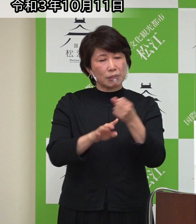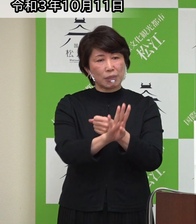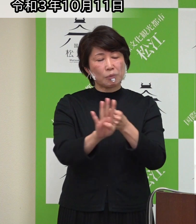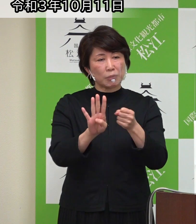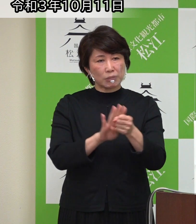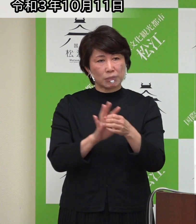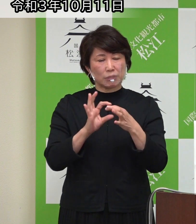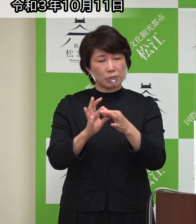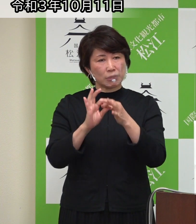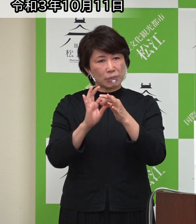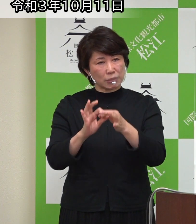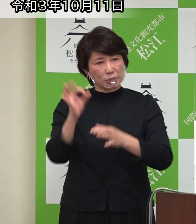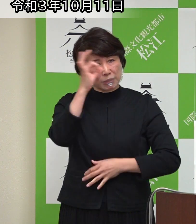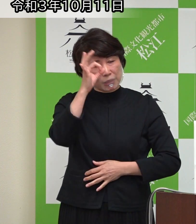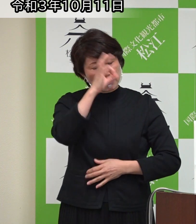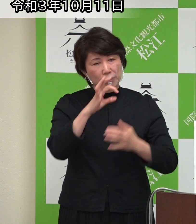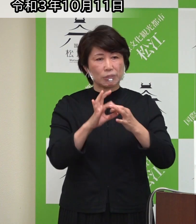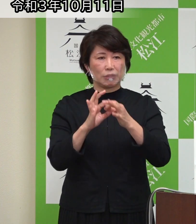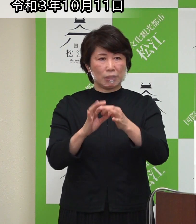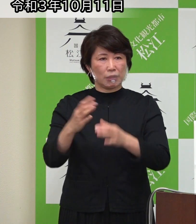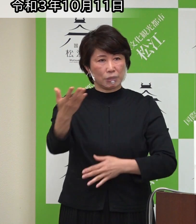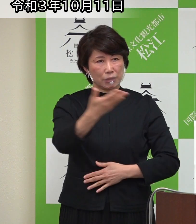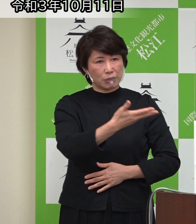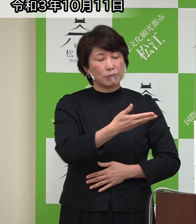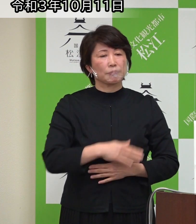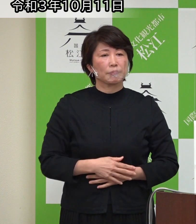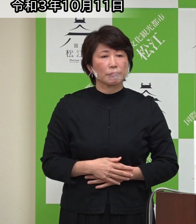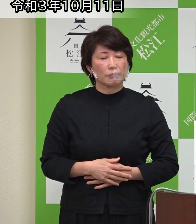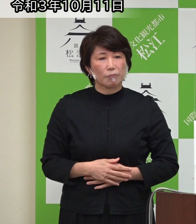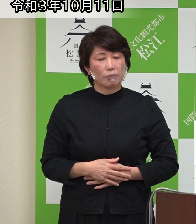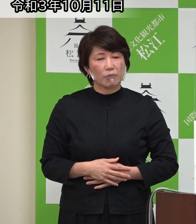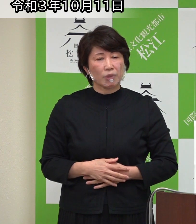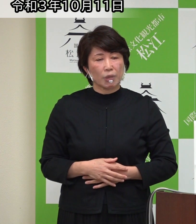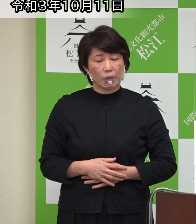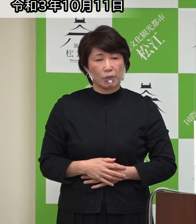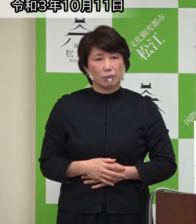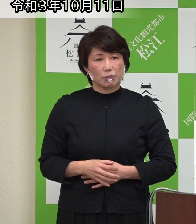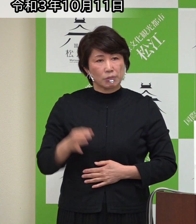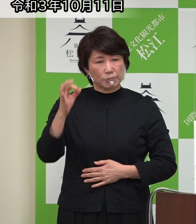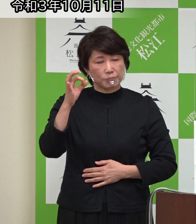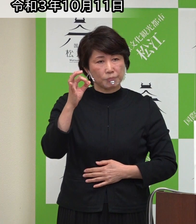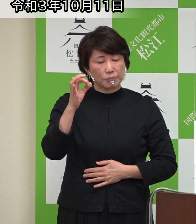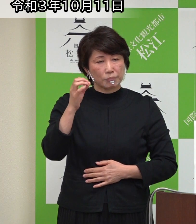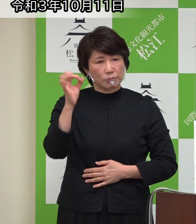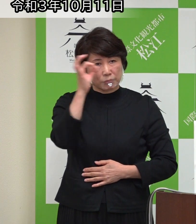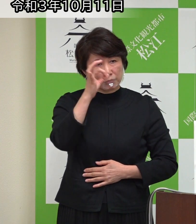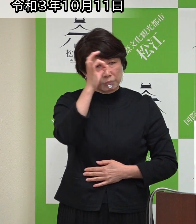。これは、訪問先としてはですね、